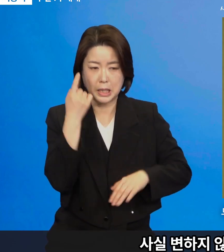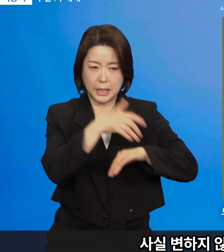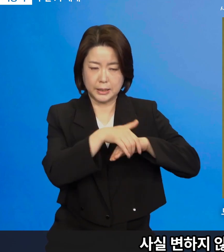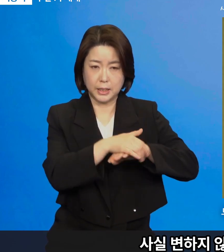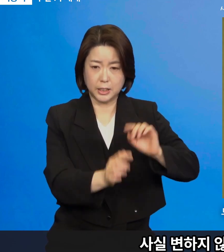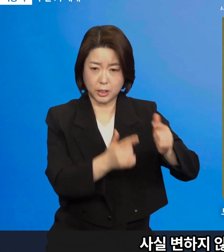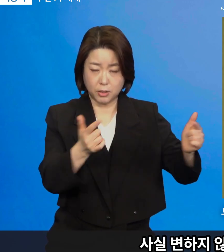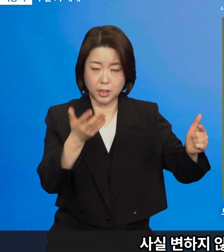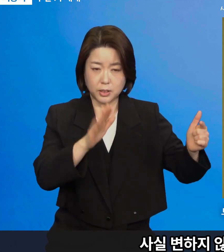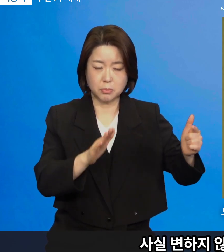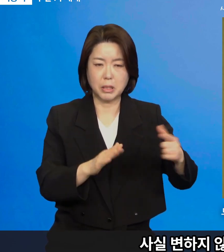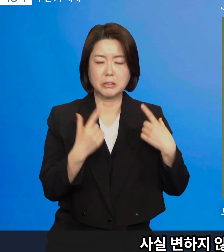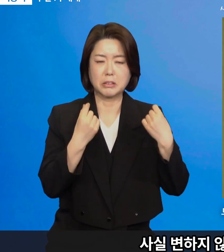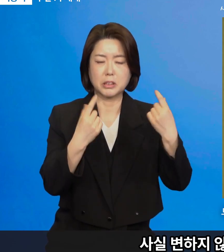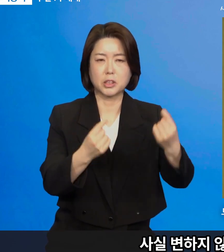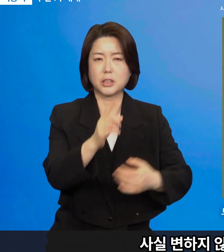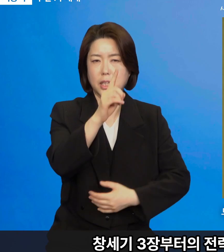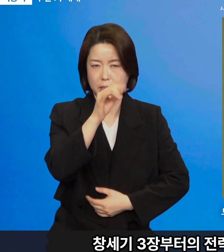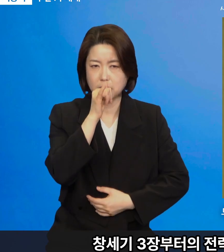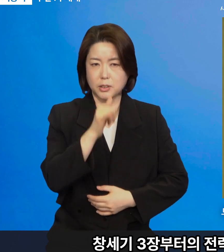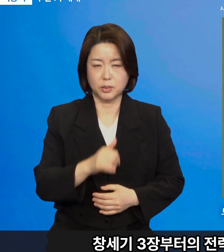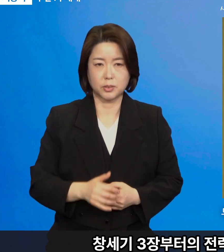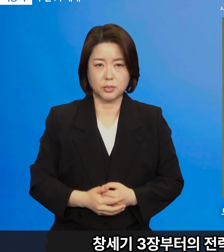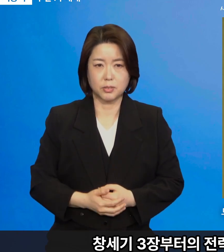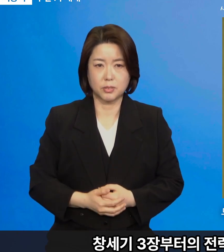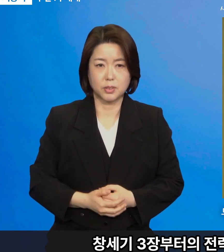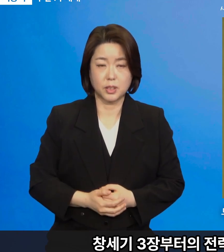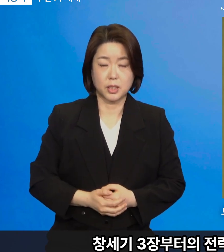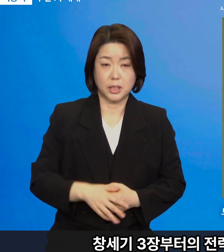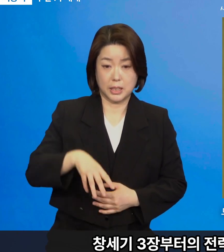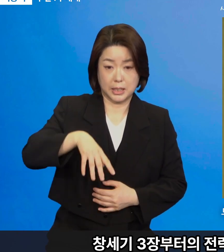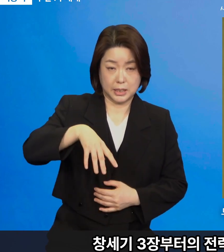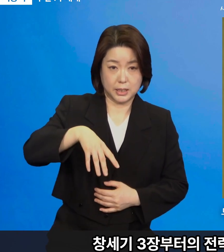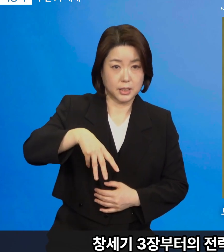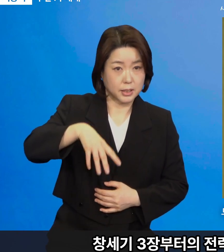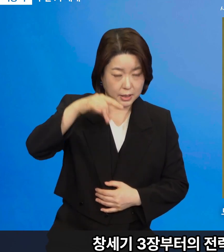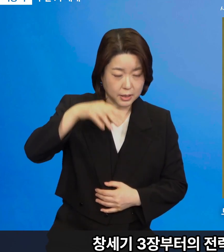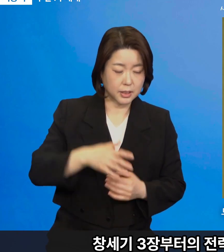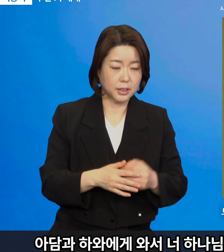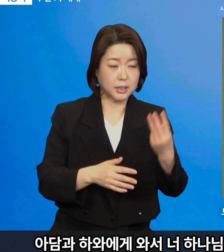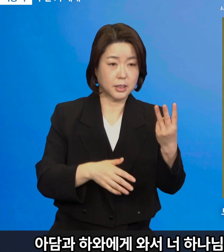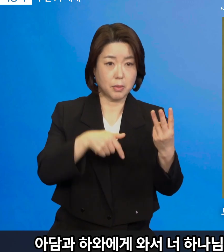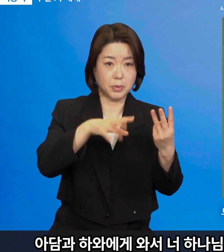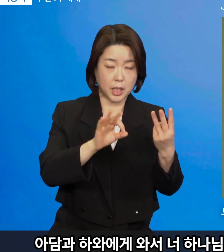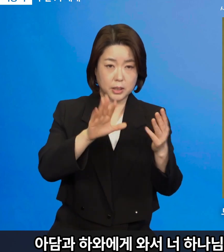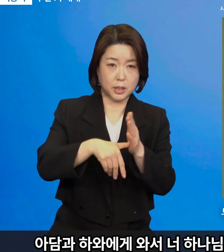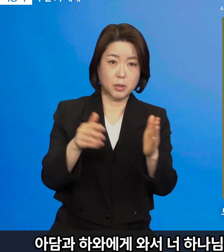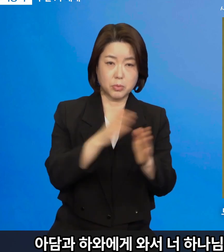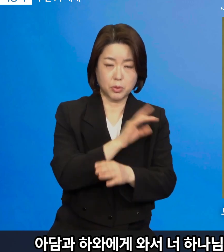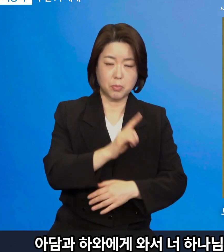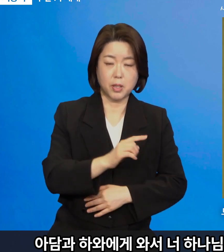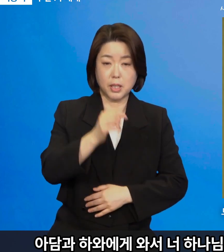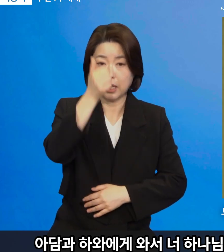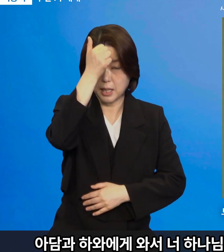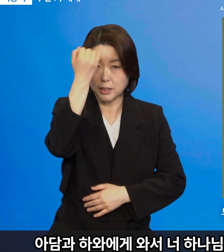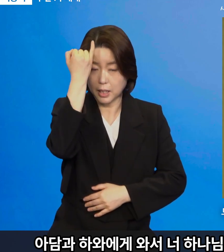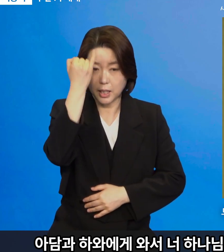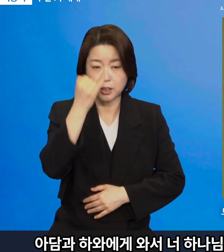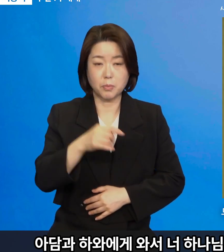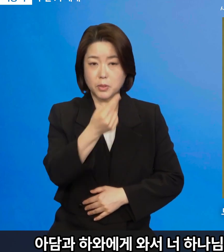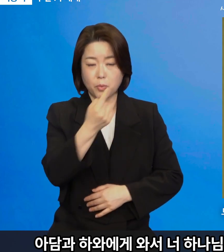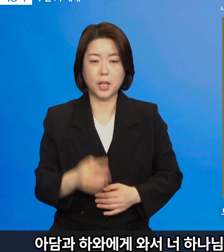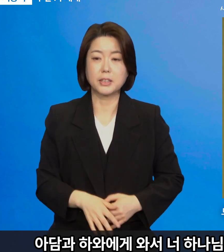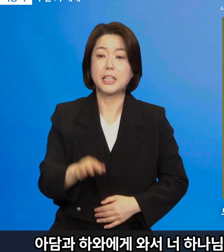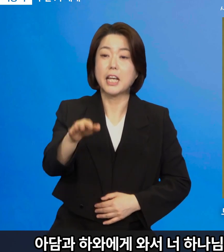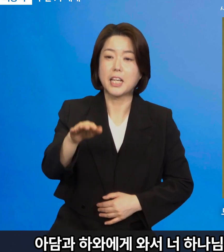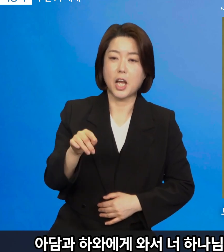사실 변하지 않습니다. 전략이. 창세기 3장부터의 전략이 뭐냐면 이거였어요. 아담과 하와에게 와서 너 하나님처럼